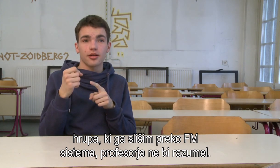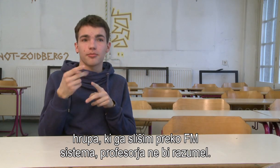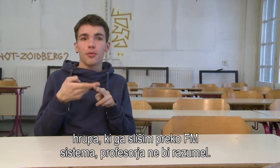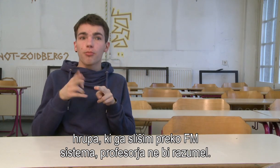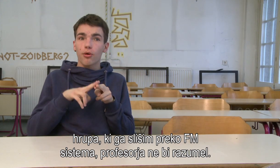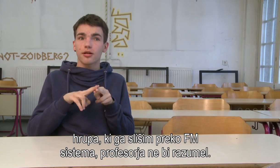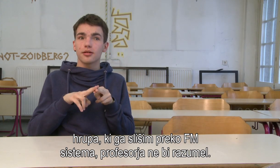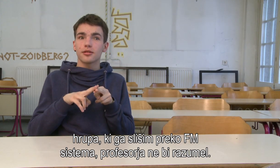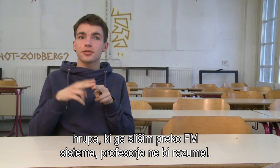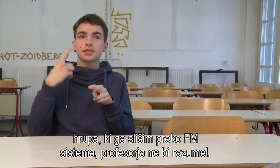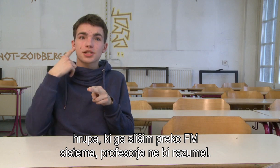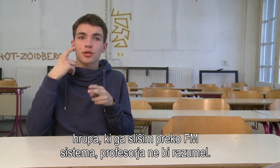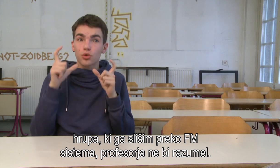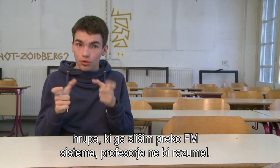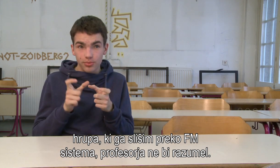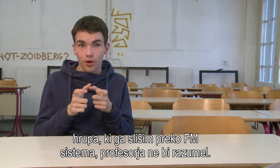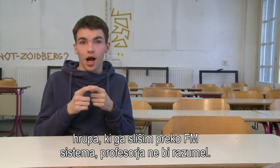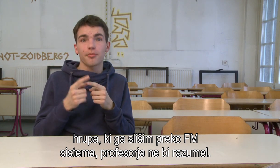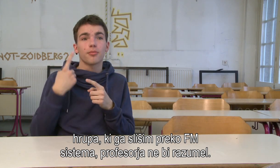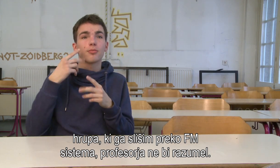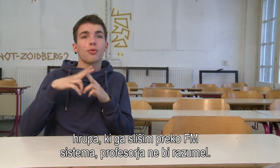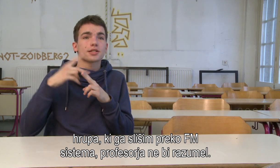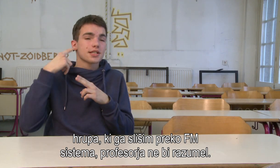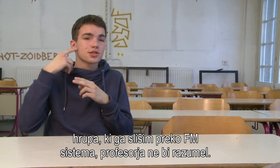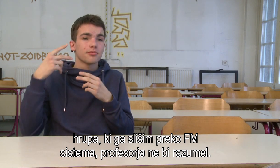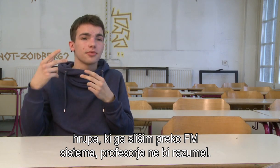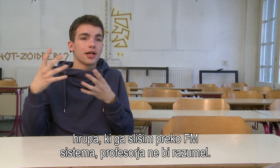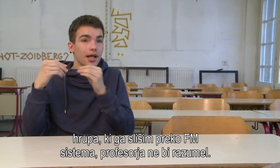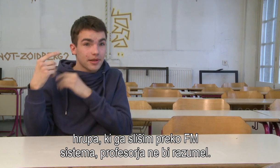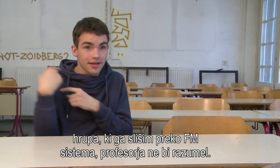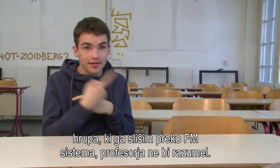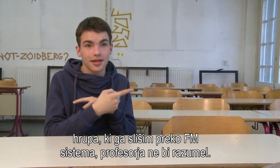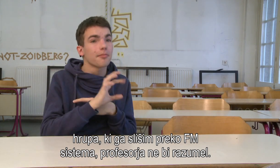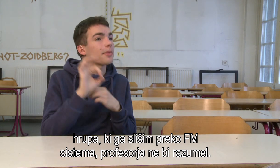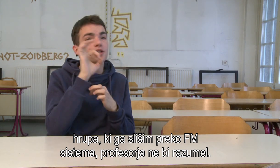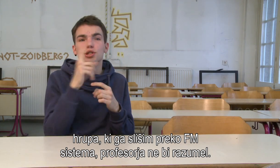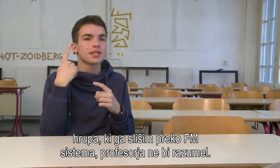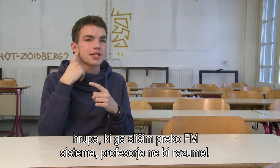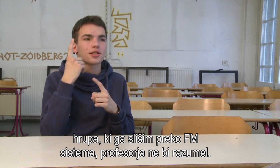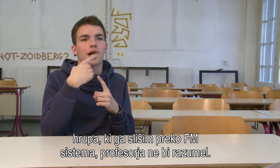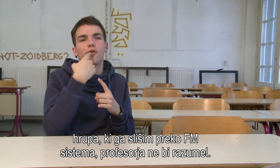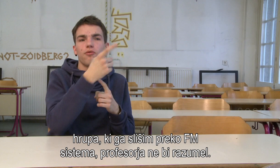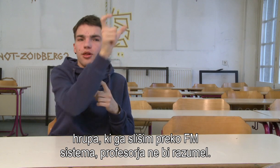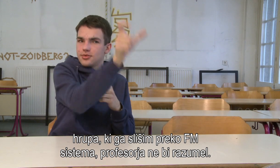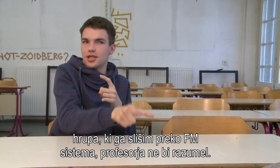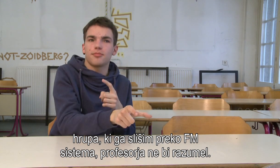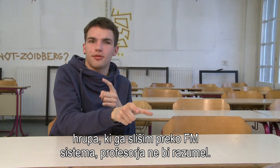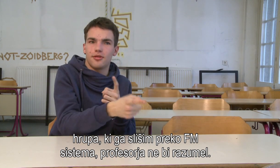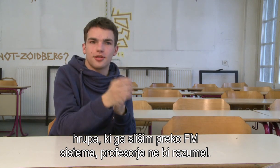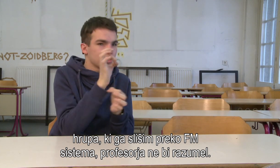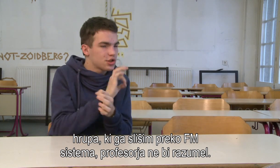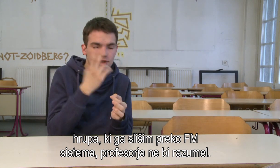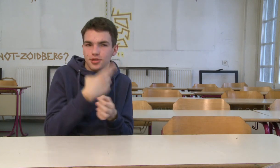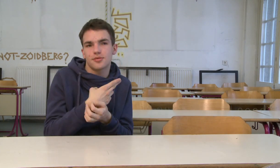motil, ker bolj slišim hrupno ali pa bolj slišim klepetanje, pa nič ne slišim, kako govori